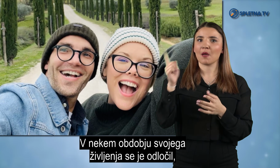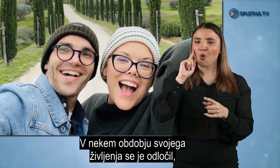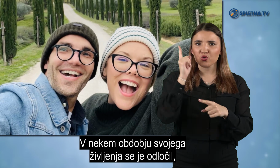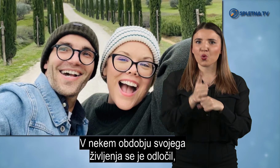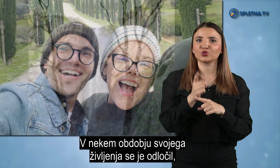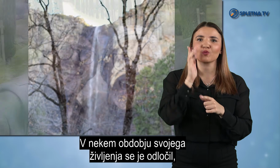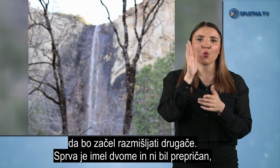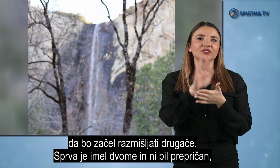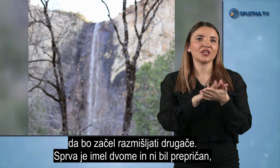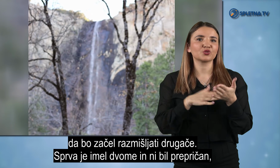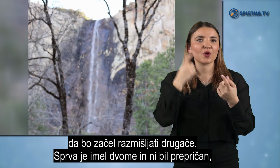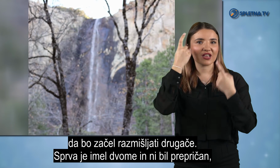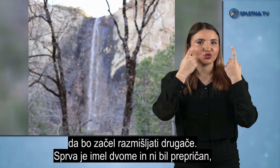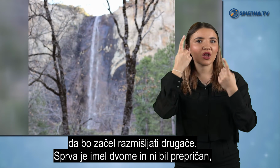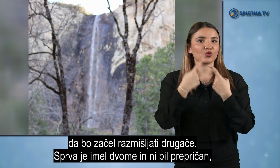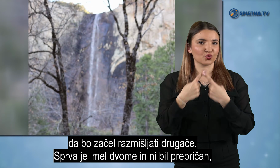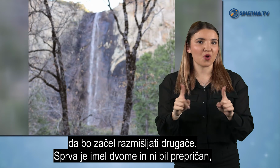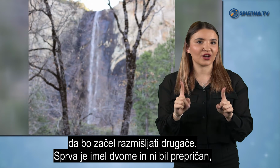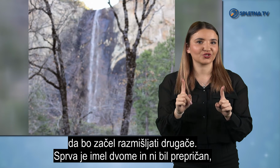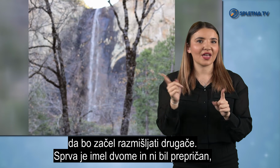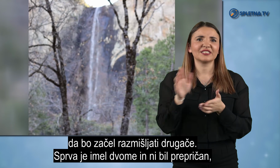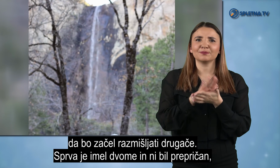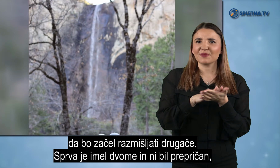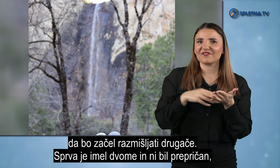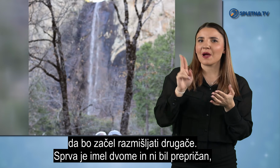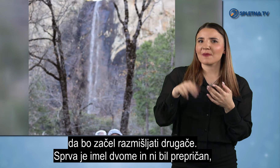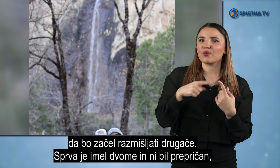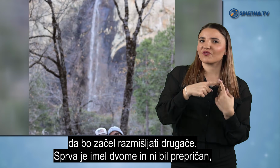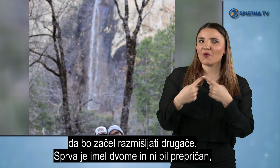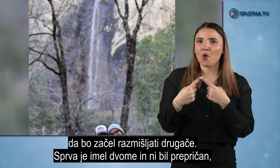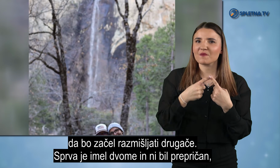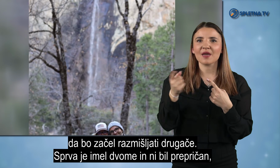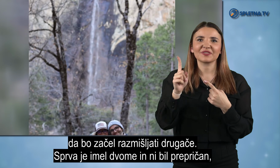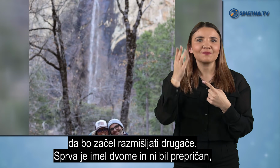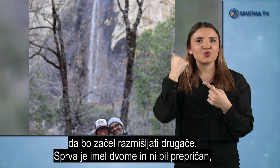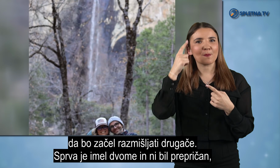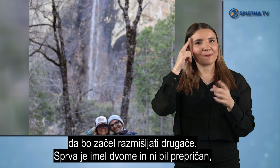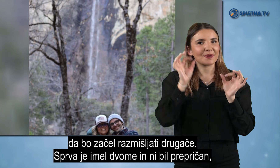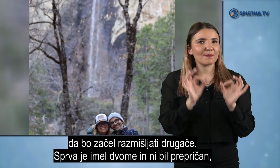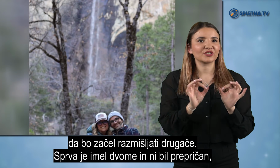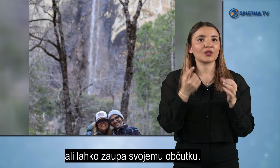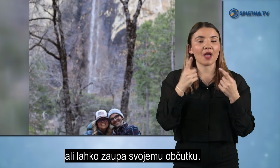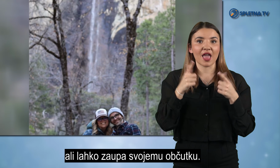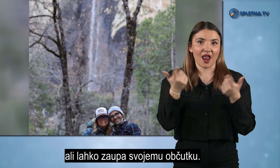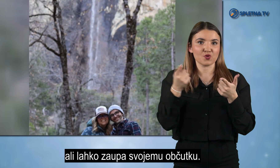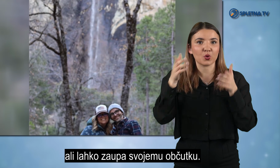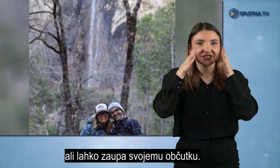je odločil, da bo začel razmišljati drugače. Sprva je imel dvome in ni bil prepričan, ali lahko zaupa svojemu